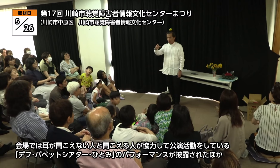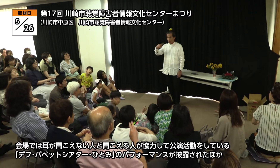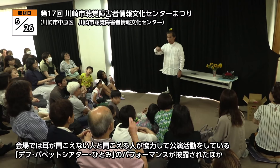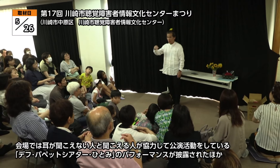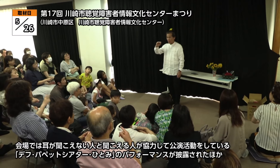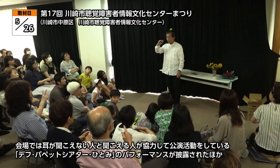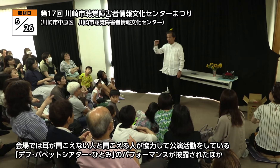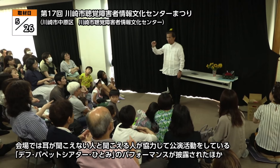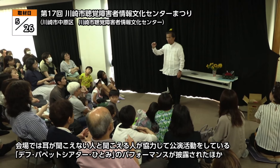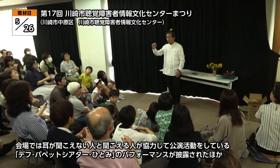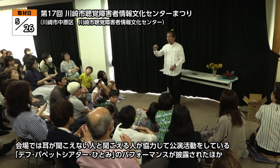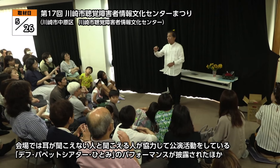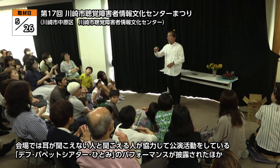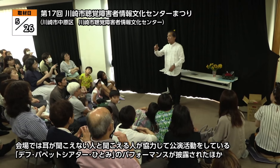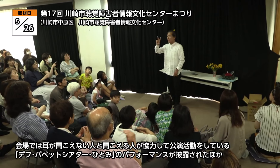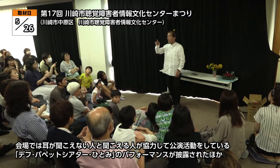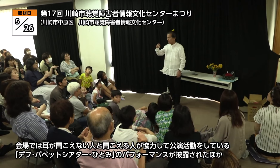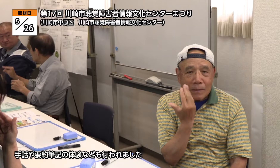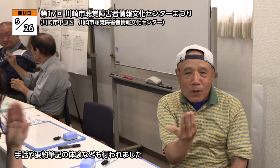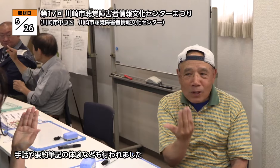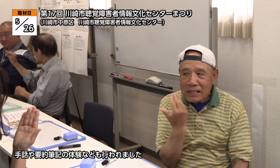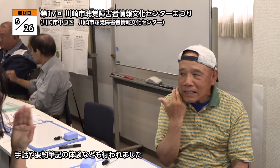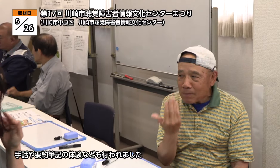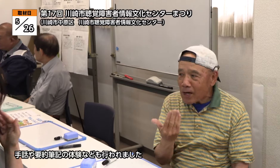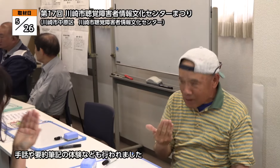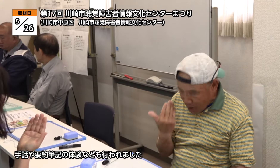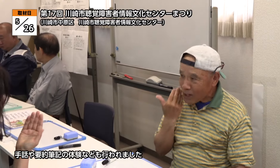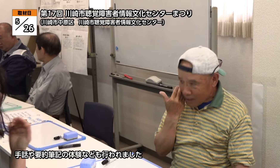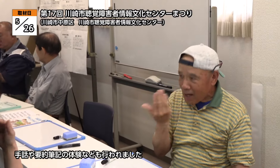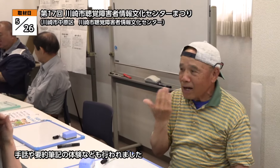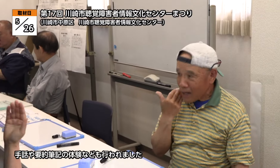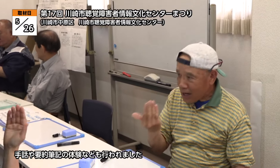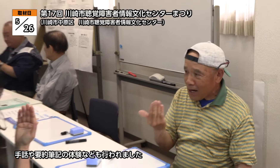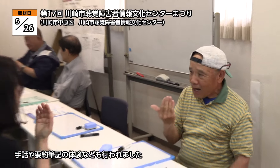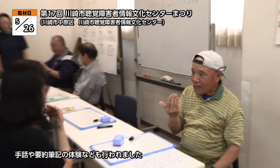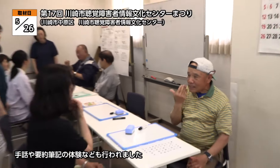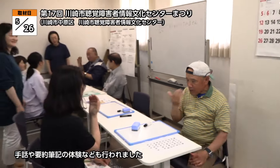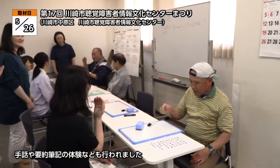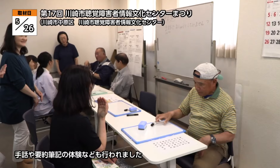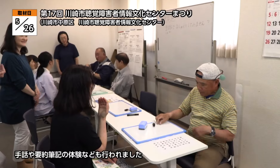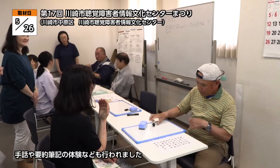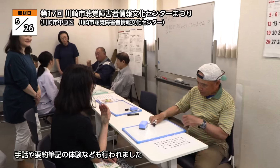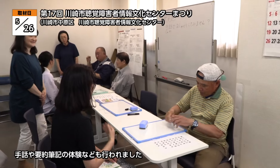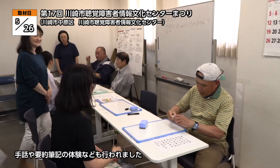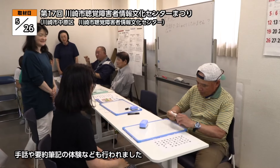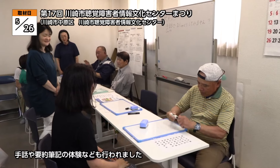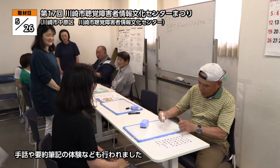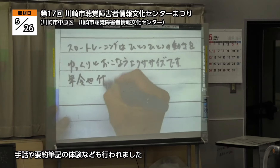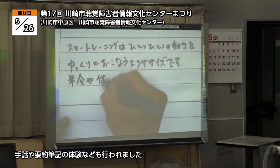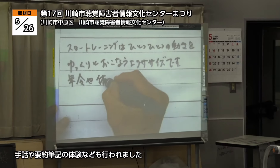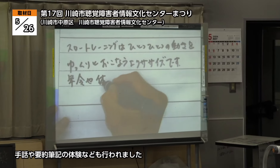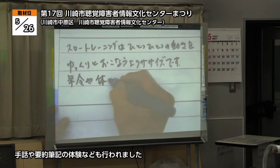瞳のパフォーマンスが披露されたほか、手話や要約筆記の体験なども行われました。